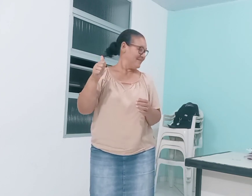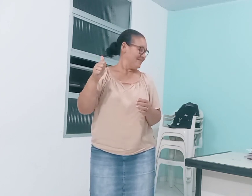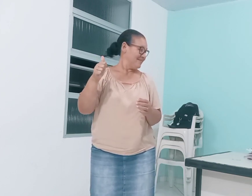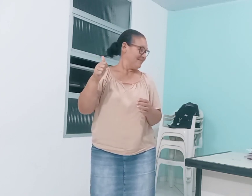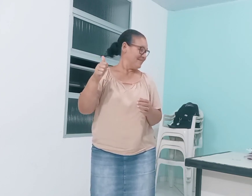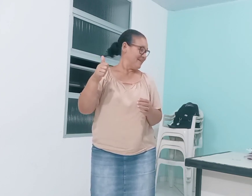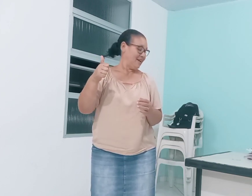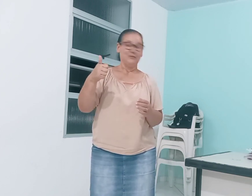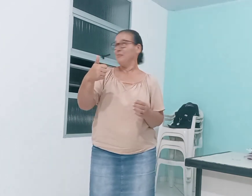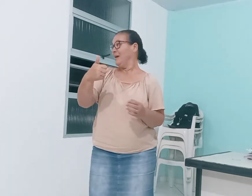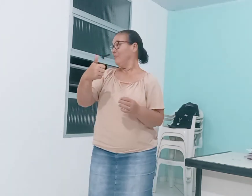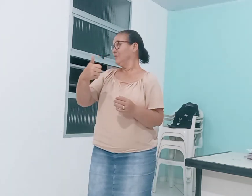É isso mesmo?